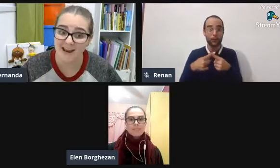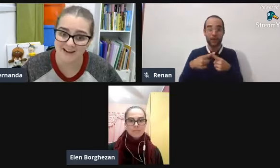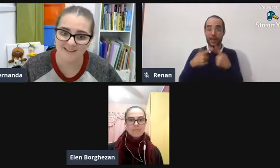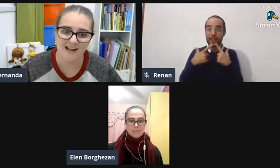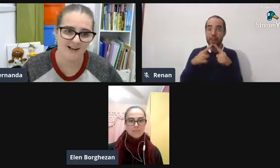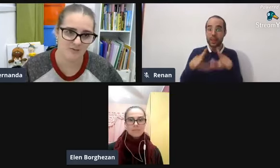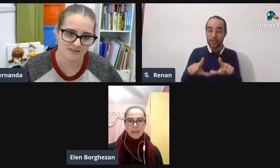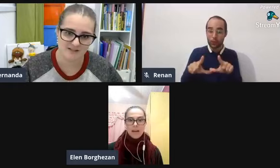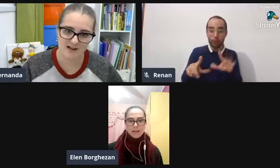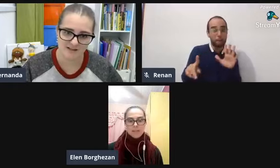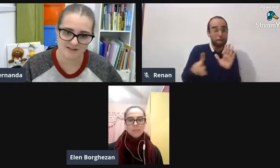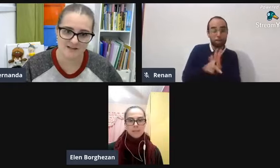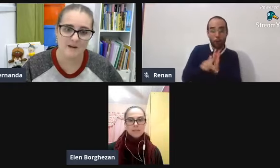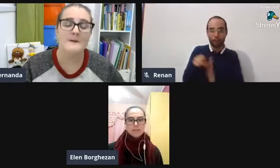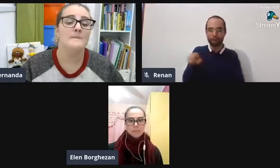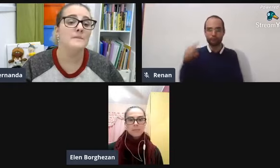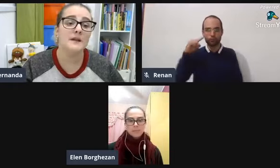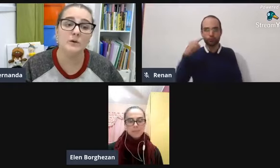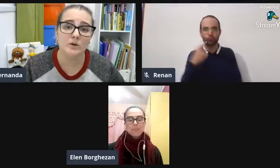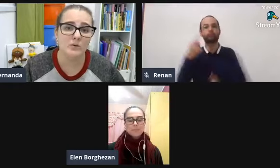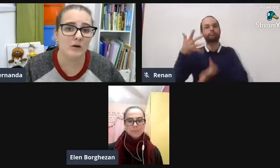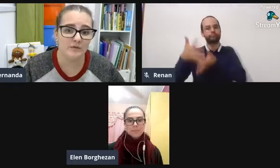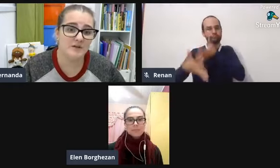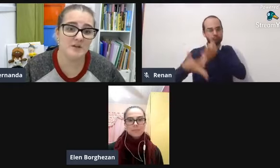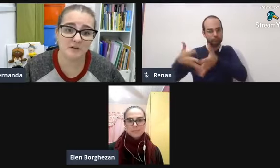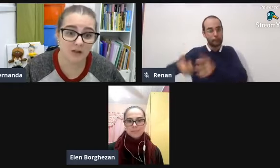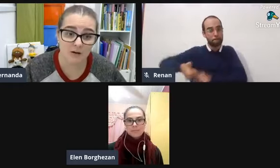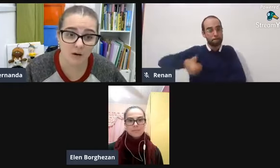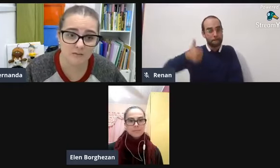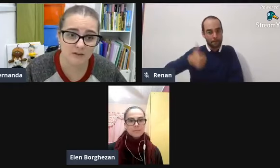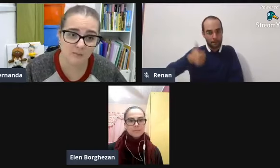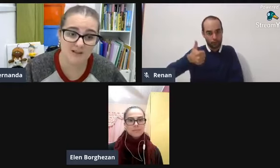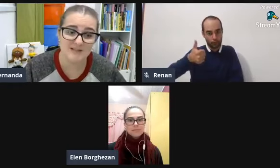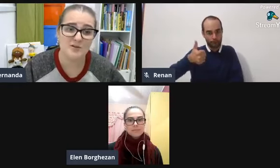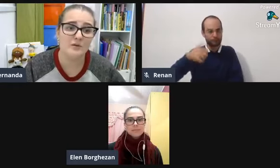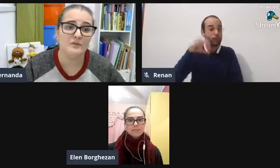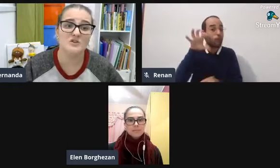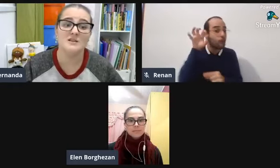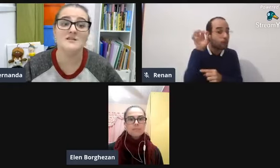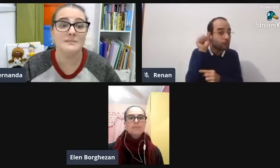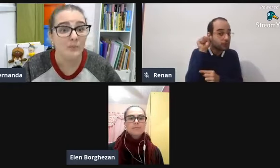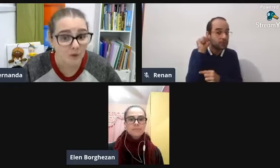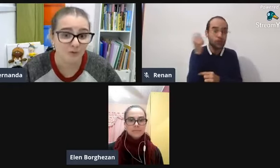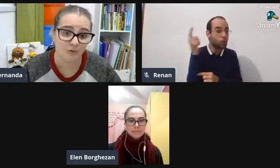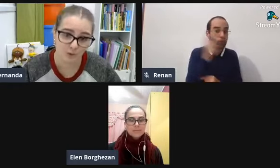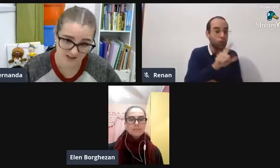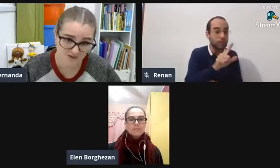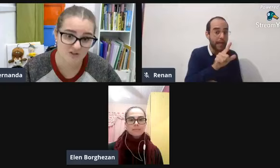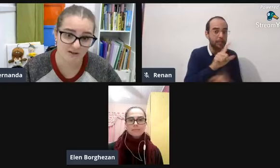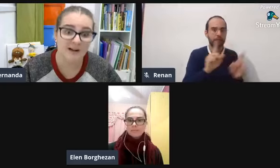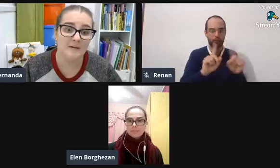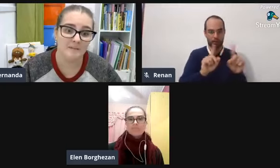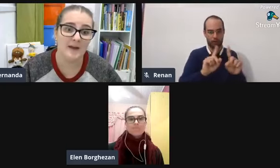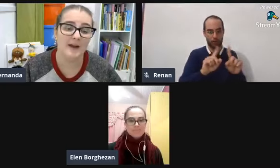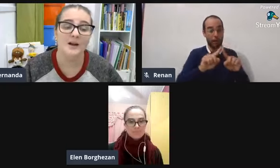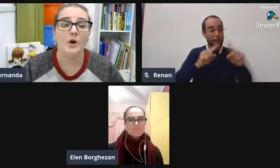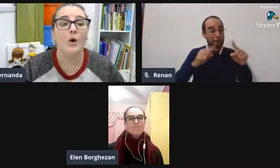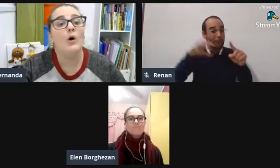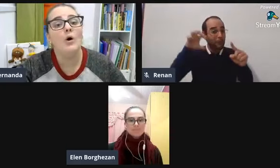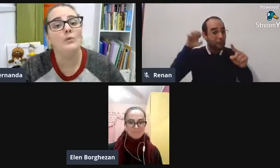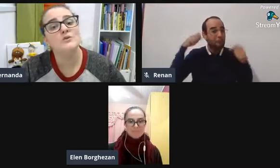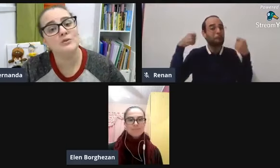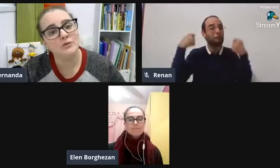materna, é a língua de sinais. Não que um ouvinte não dê conta, mas esse ouvinte tem que ser muito fluente,